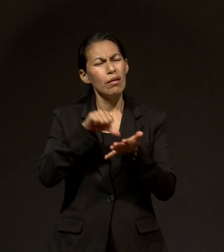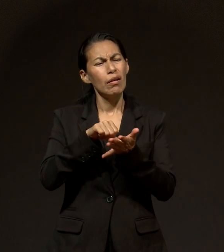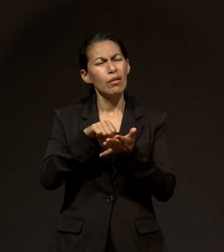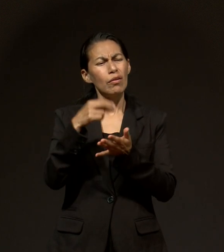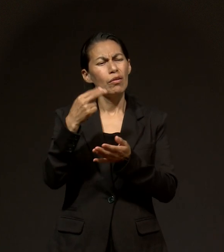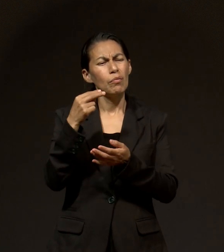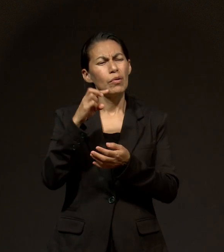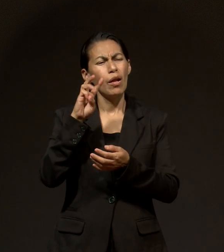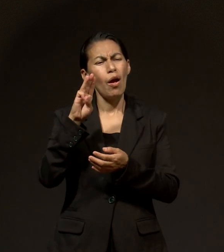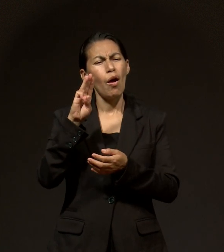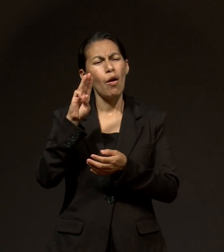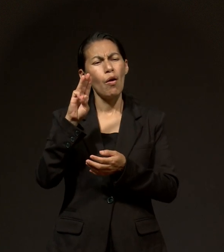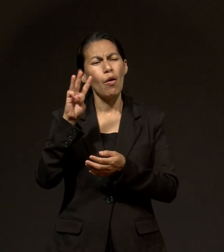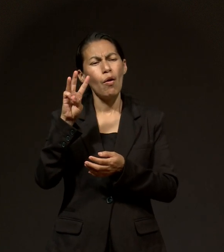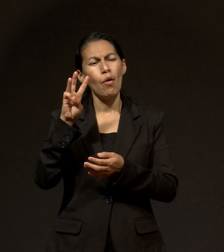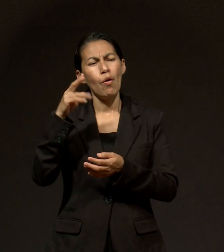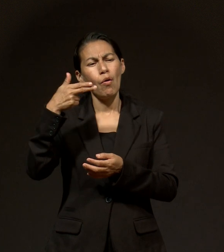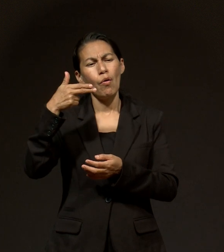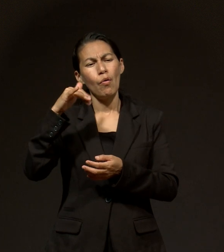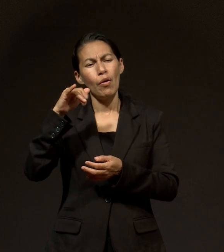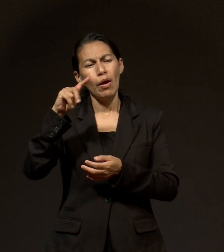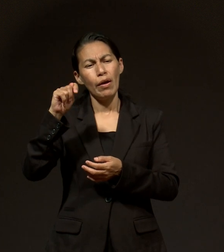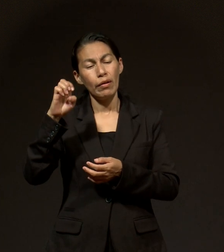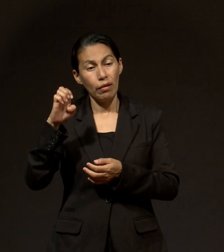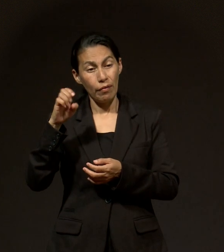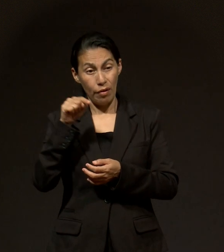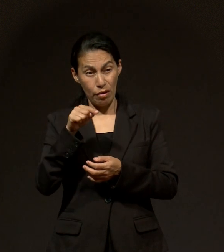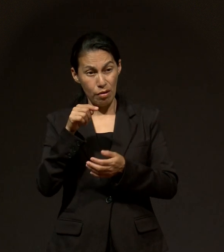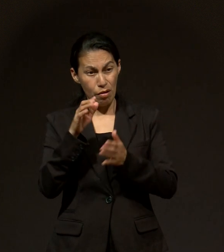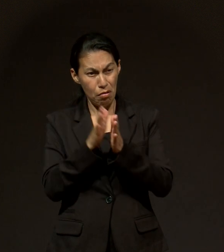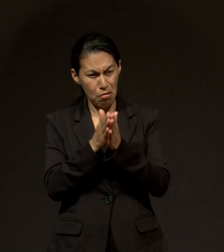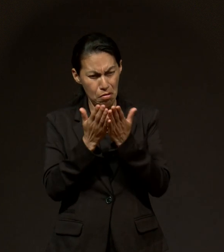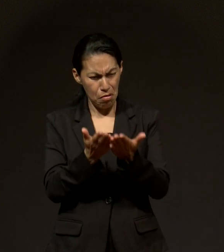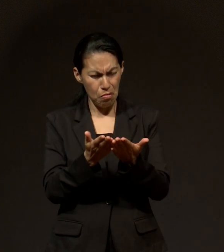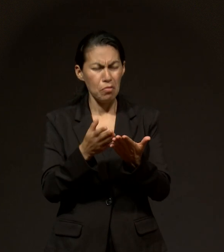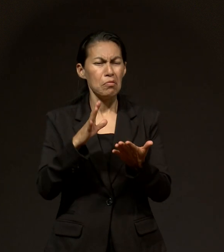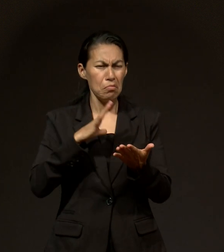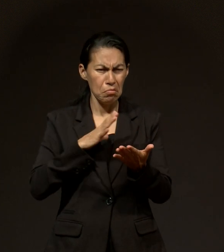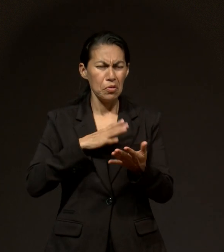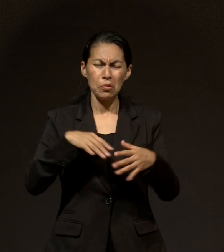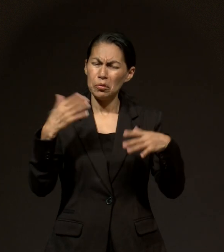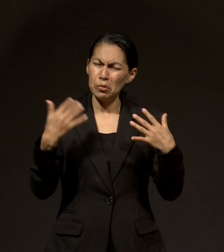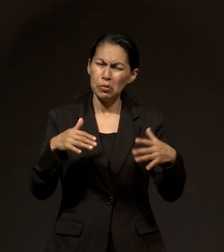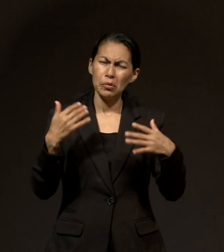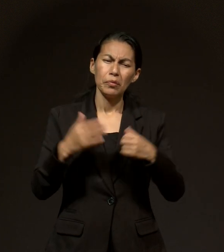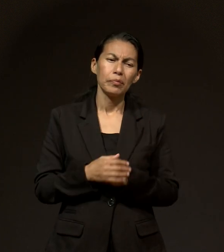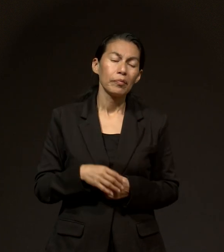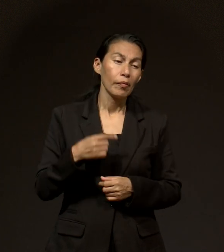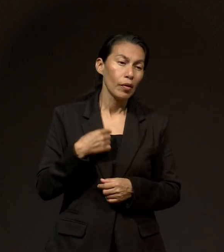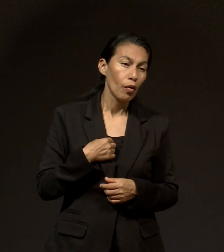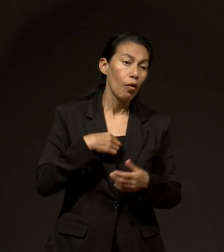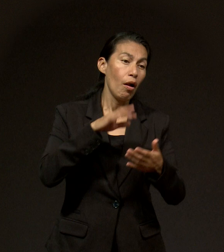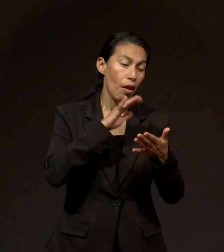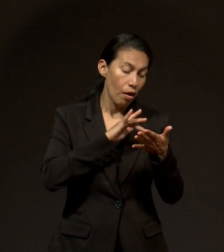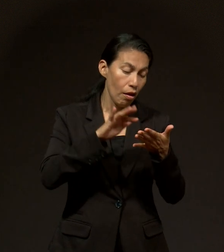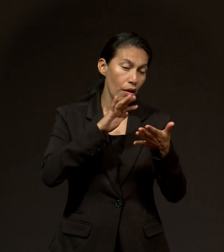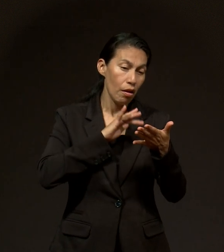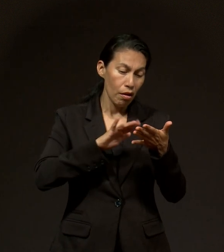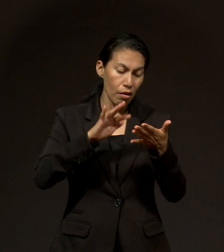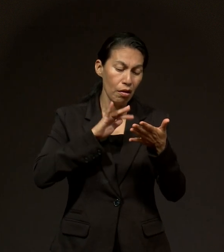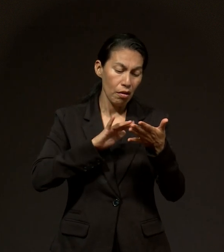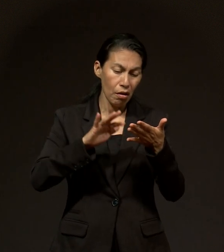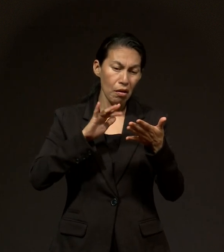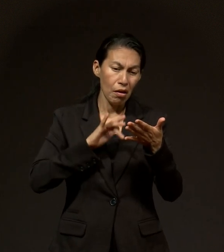yo le doy gracias a la maestra que me dio ese trabajo, porque igual me estuve pasando leyendo libros y así. Y